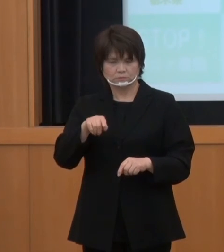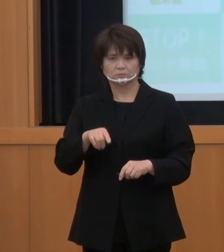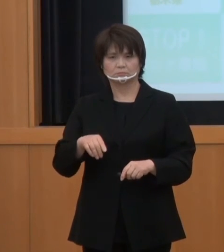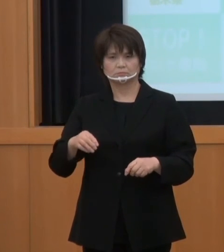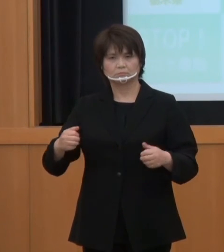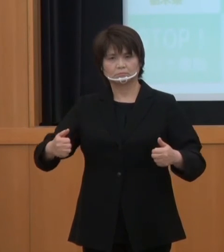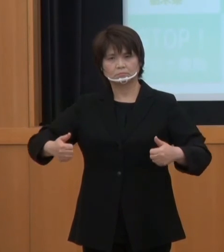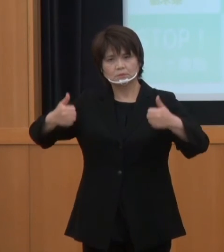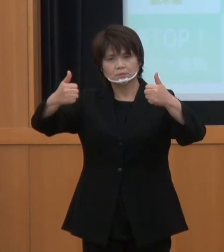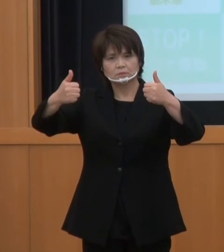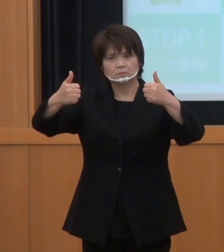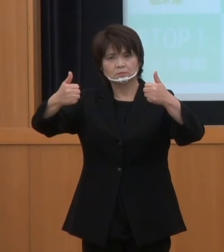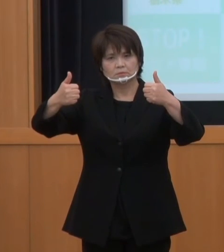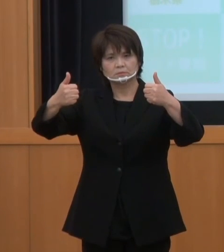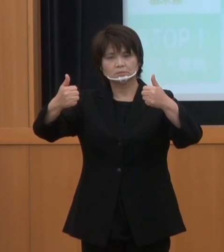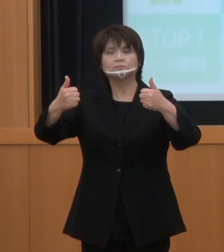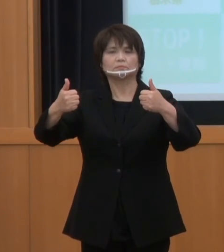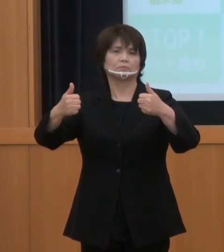ができて、